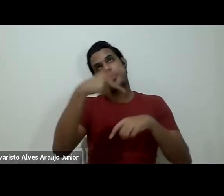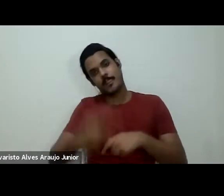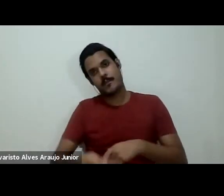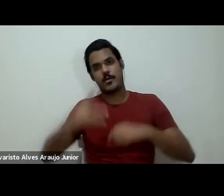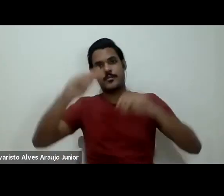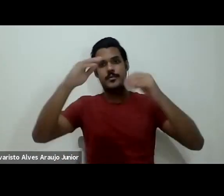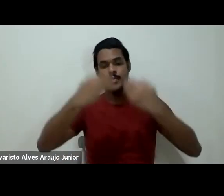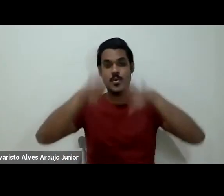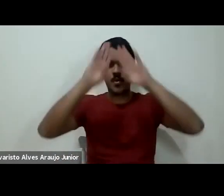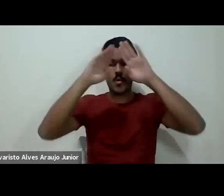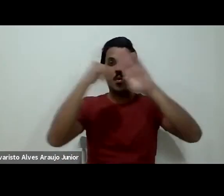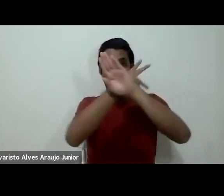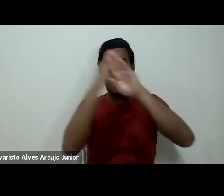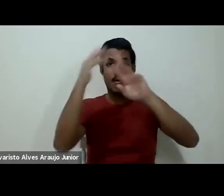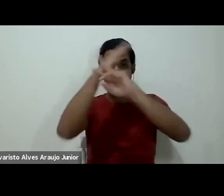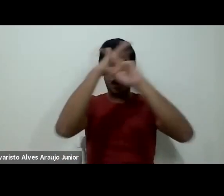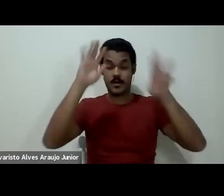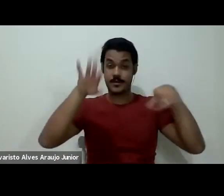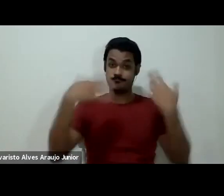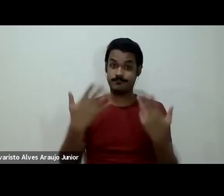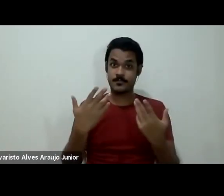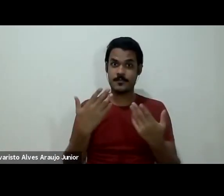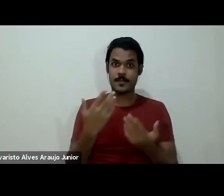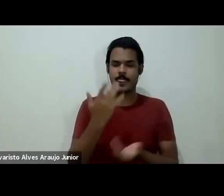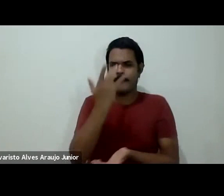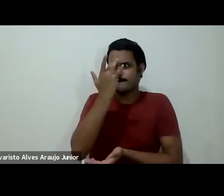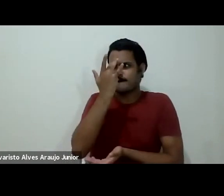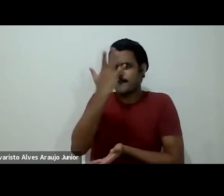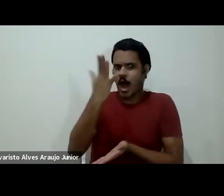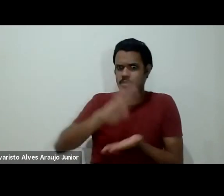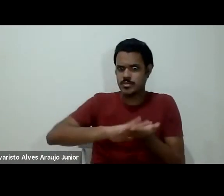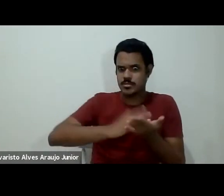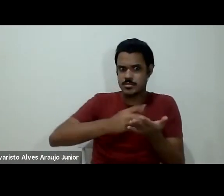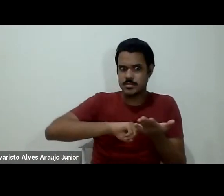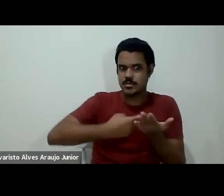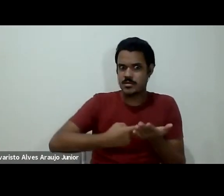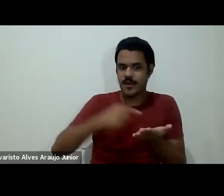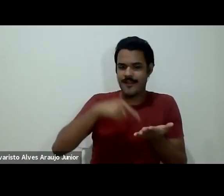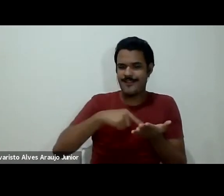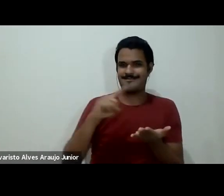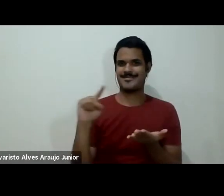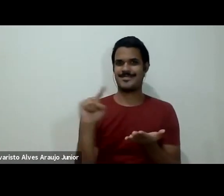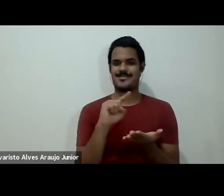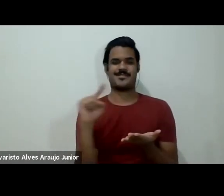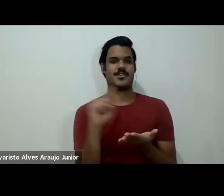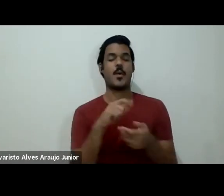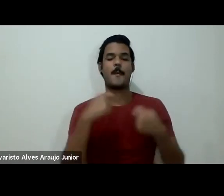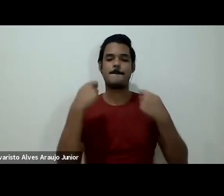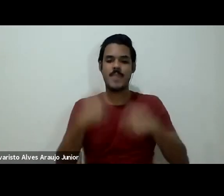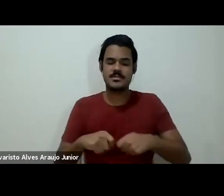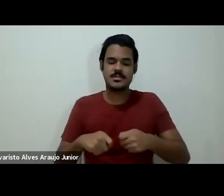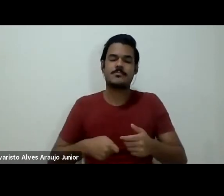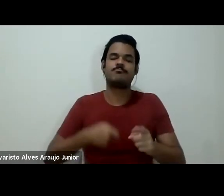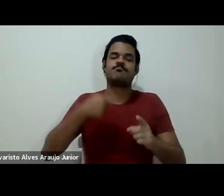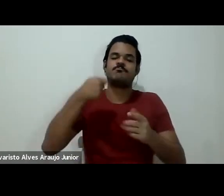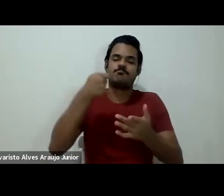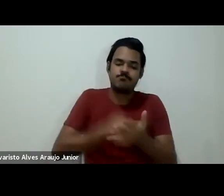Não é fácil trabalhar com tradução e interpretação sem ter dedicação.